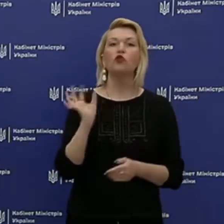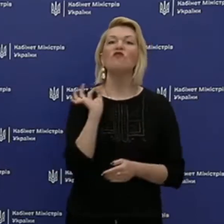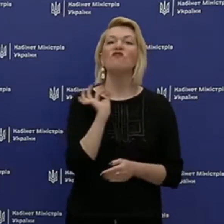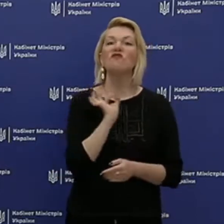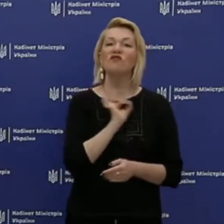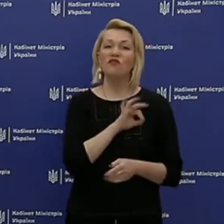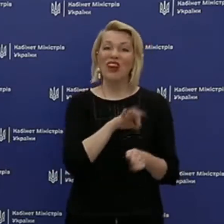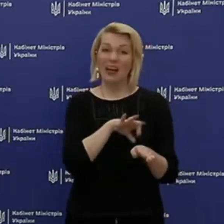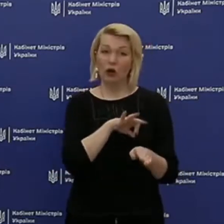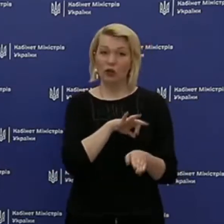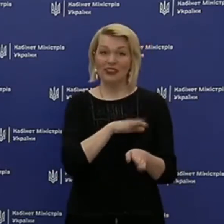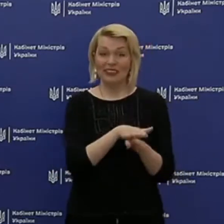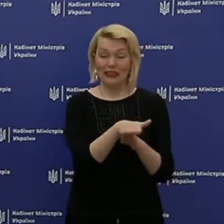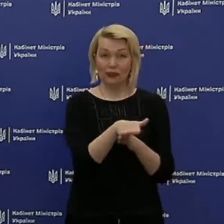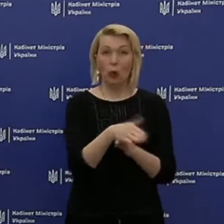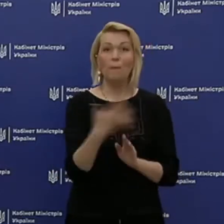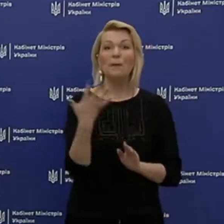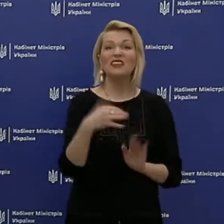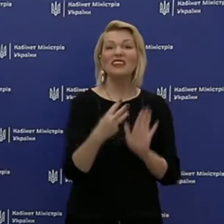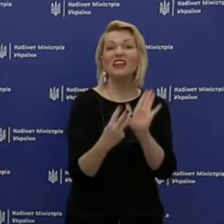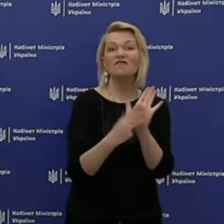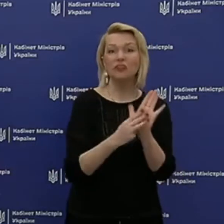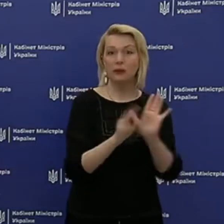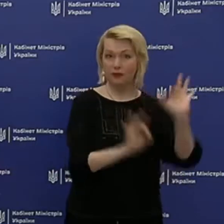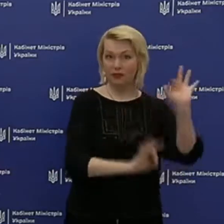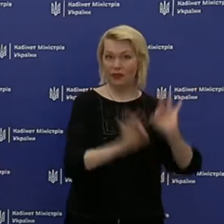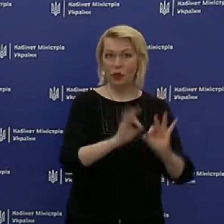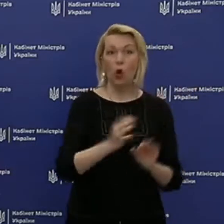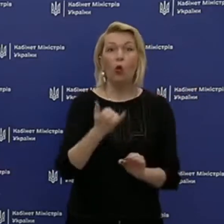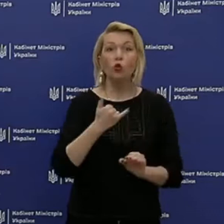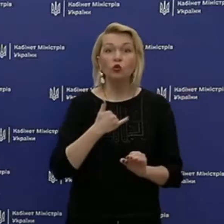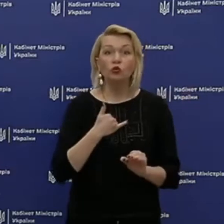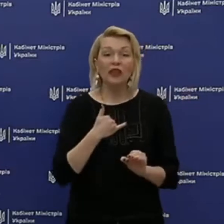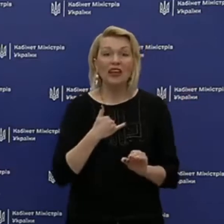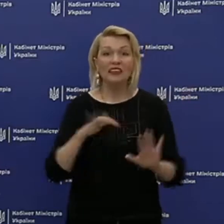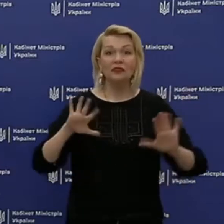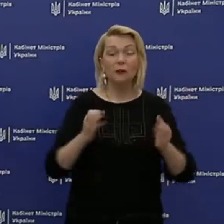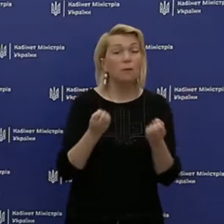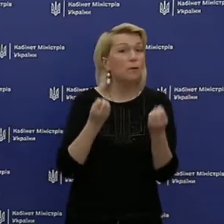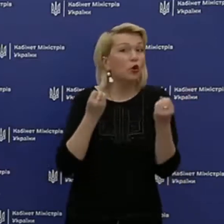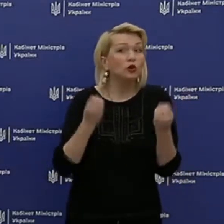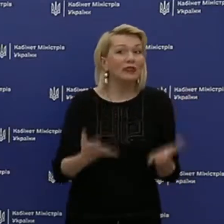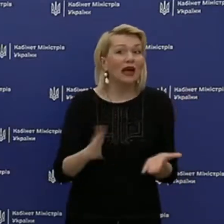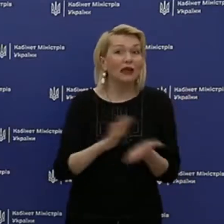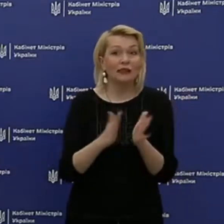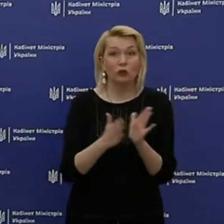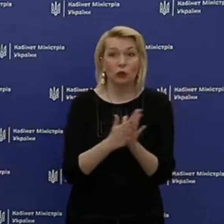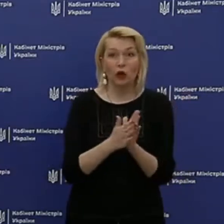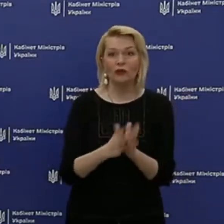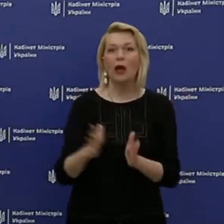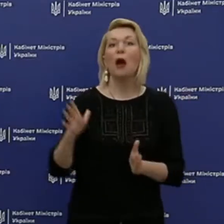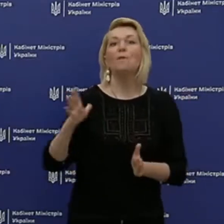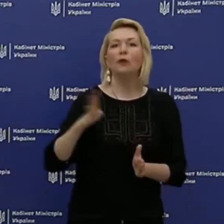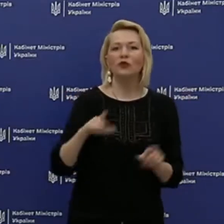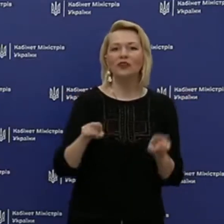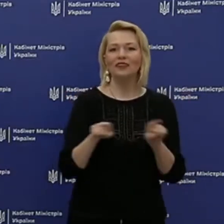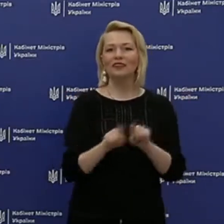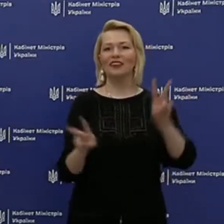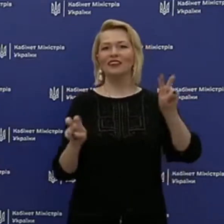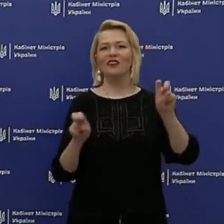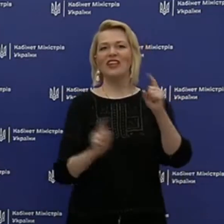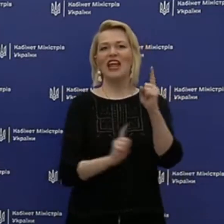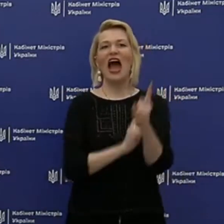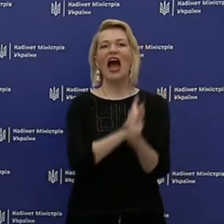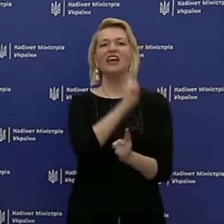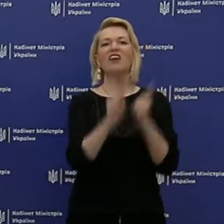на 58%. Тобто у нас відбувається проста ситуація. В нас були так звані